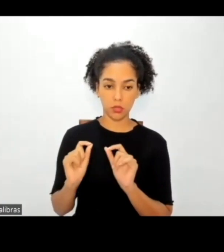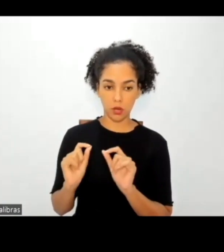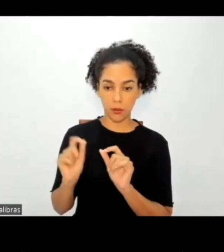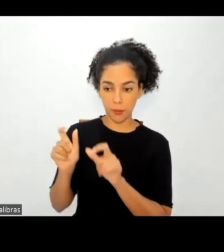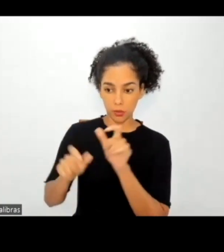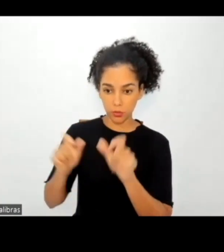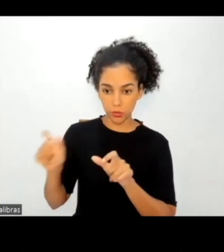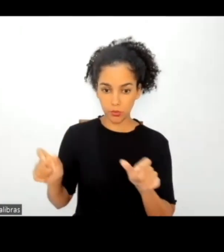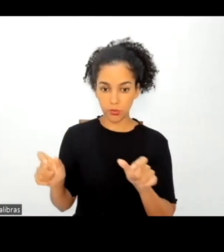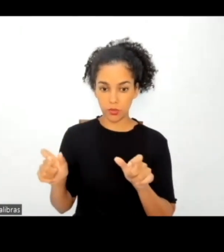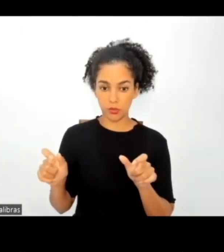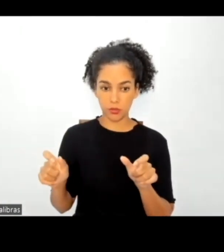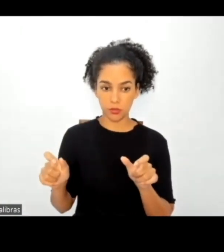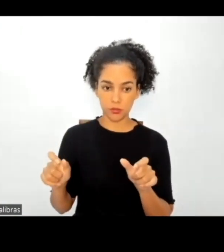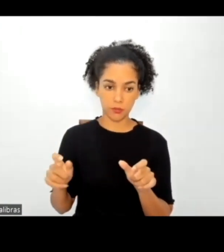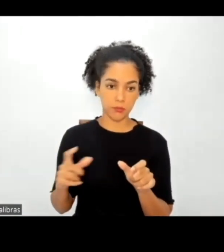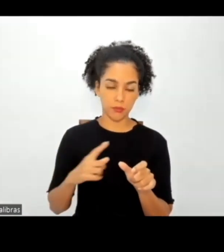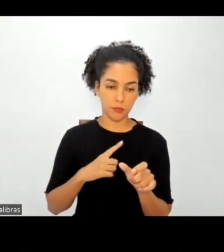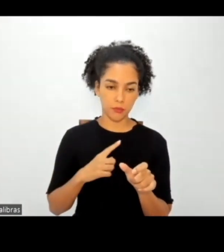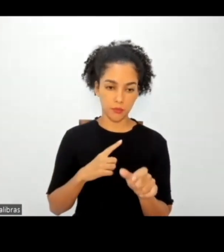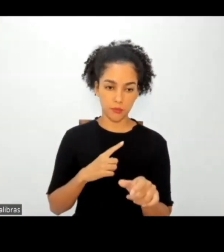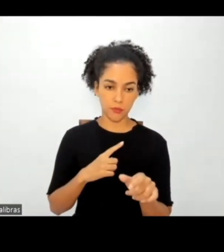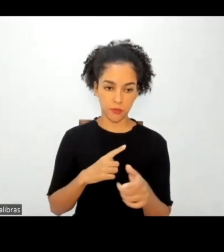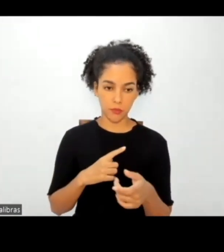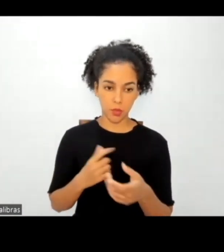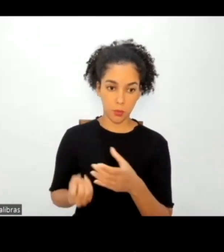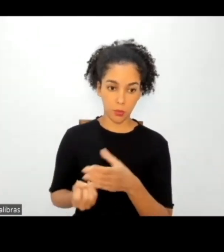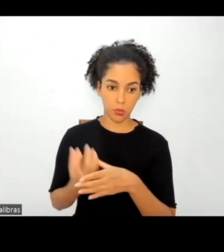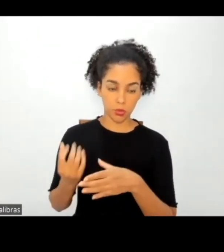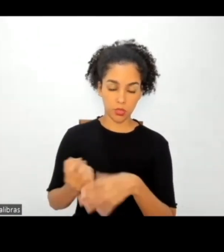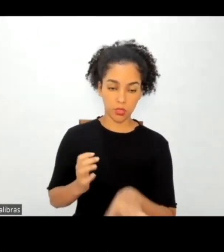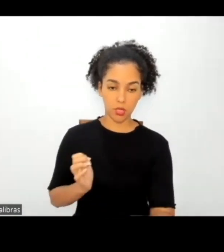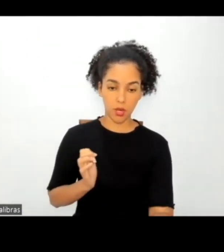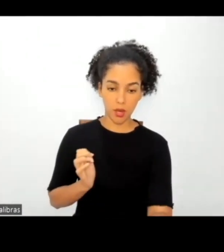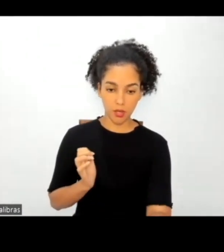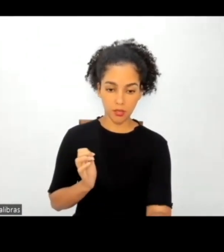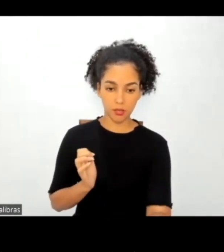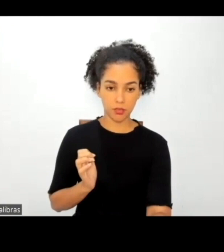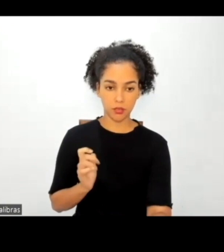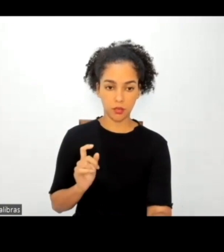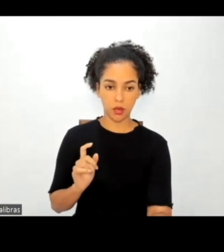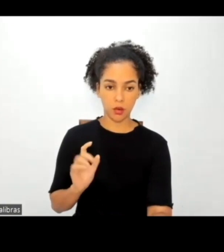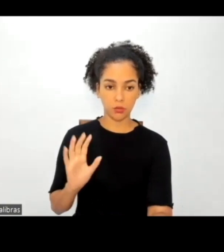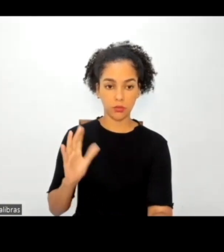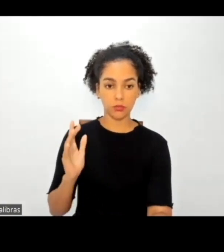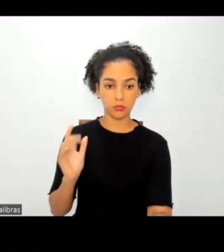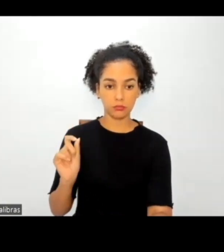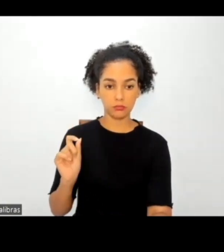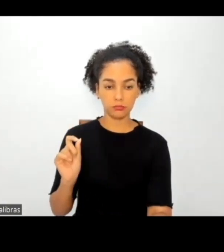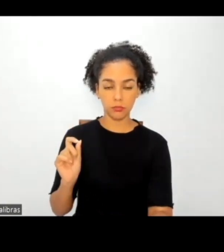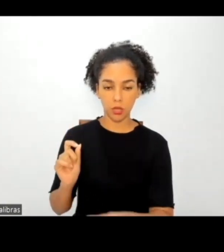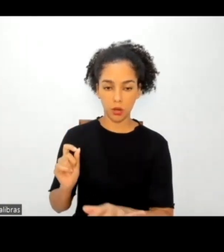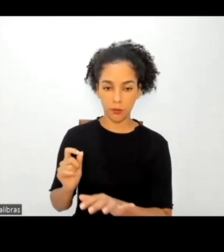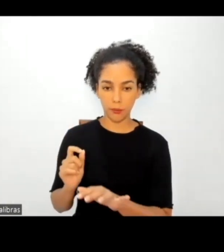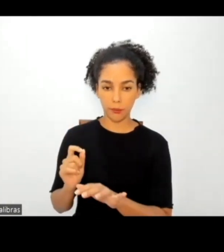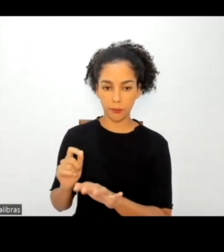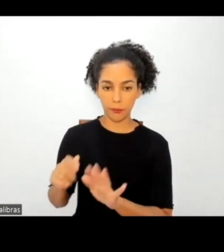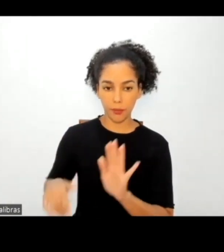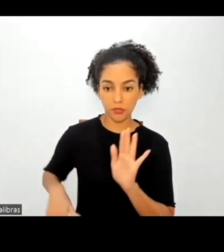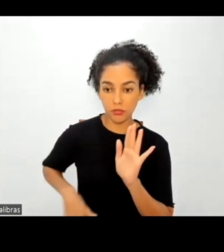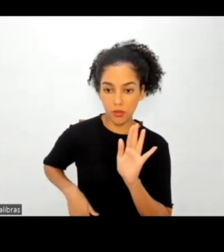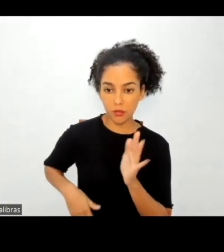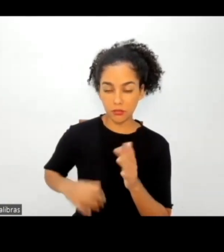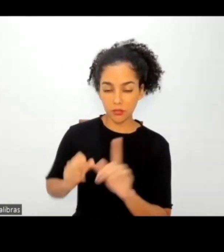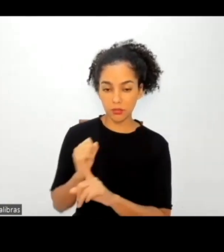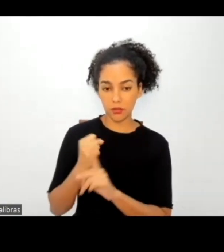europeus, e quem até então tinha produzido riqueza nesse país foi jogada às franjas marginais da sociedade, como o Clóvis Moura vai dizer. Então, assim,